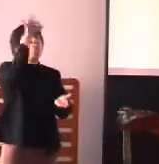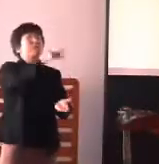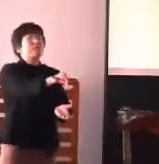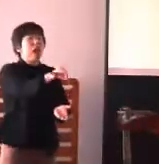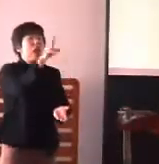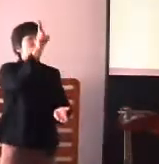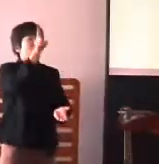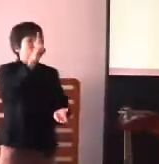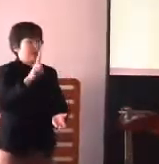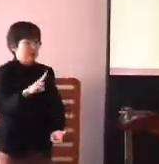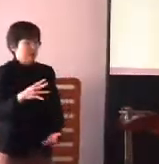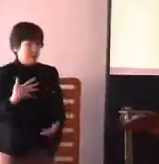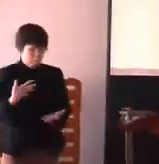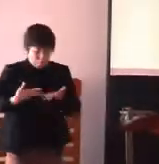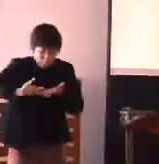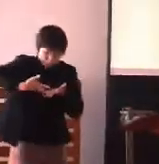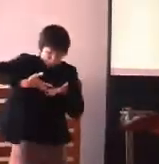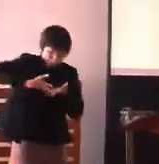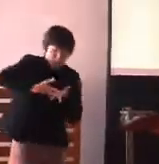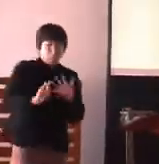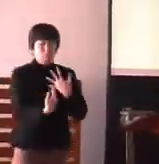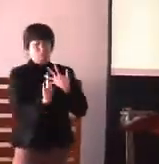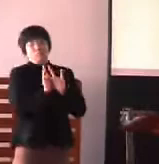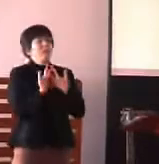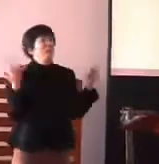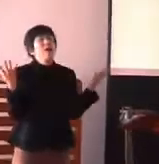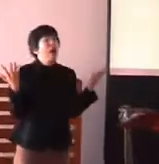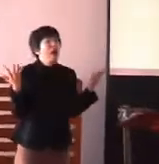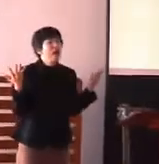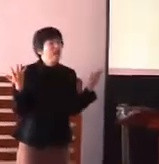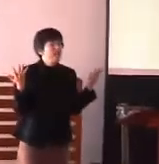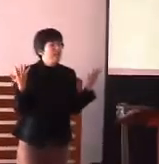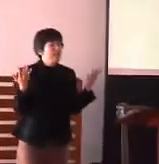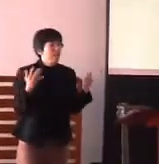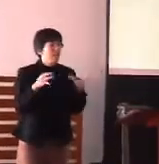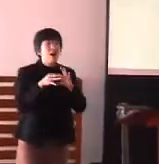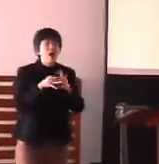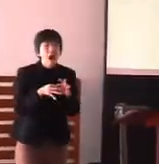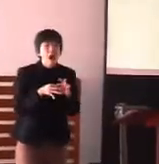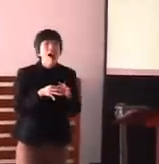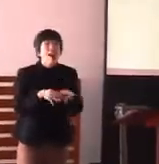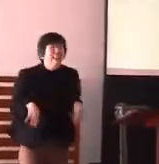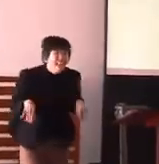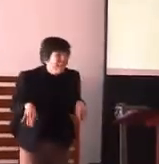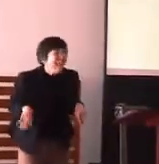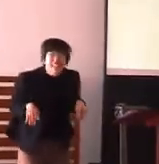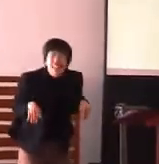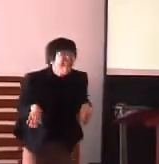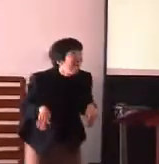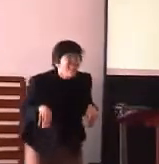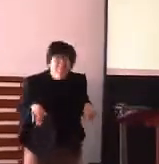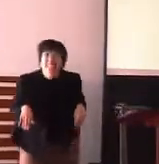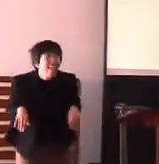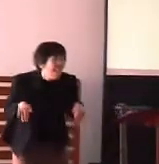全く根っこがないから本当にそのつまずいてしま